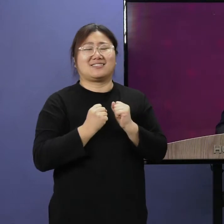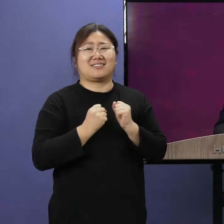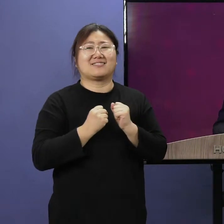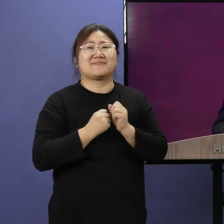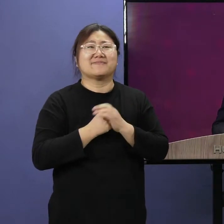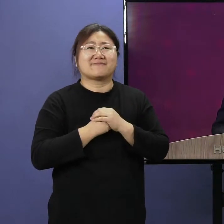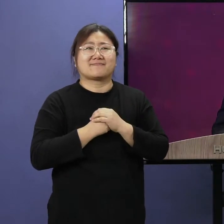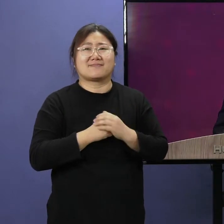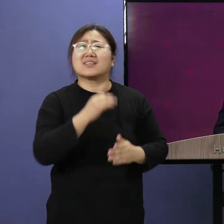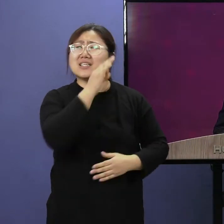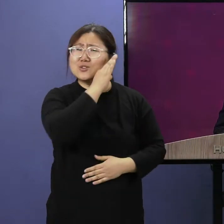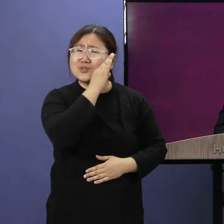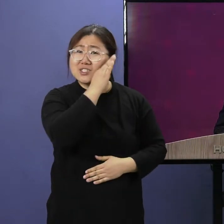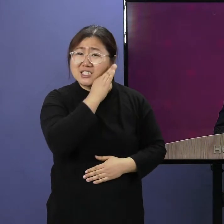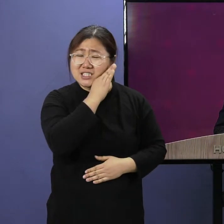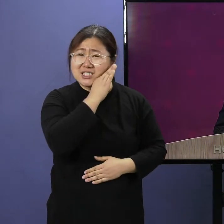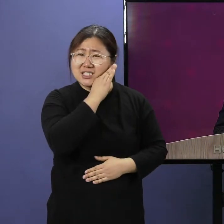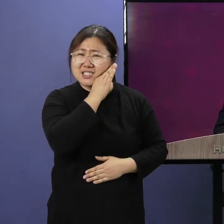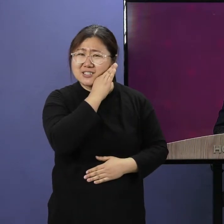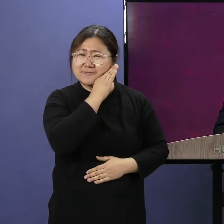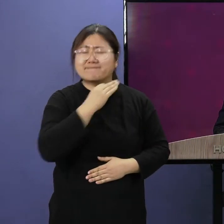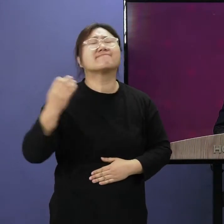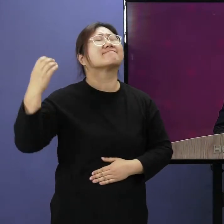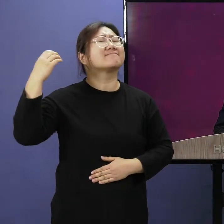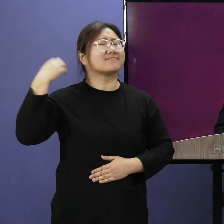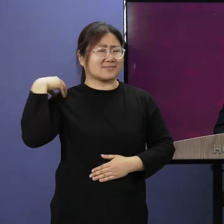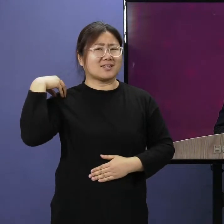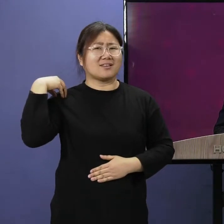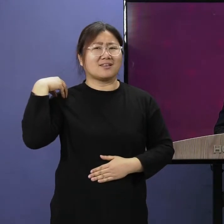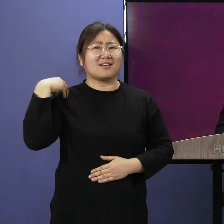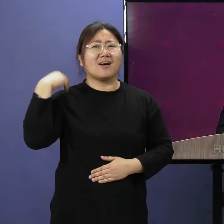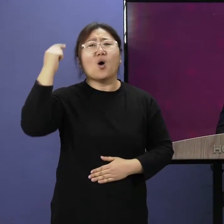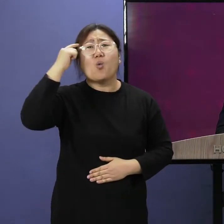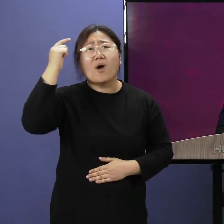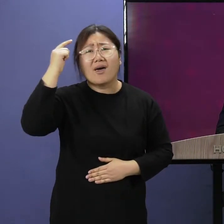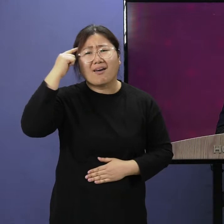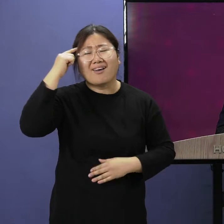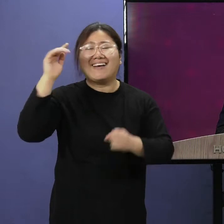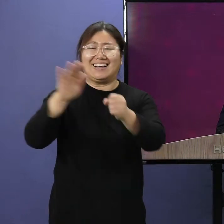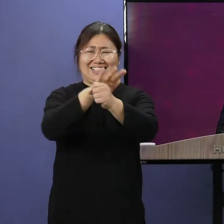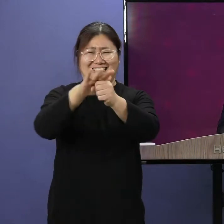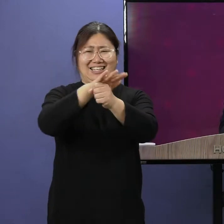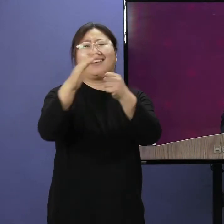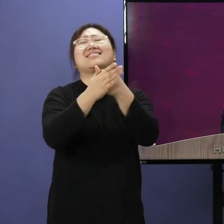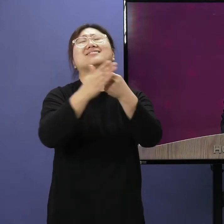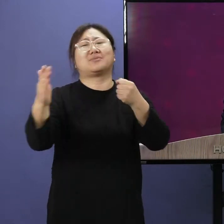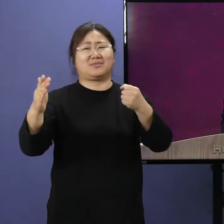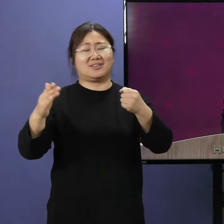수치를 감당합니다. 왜? 사랑하기 때문에.